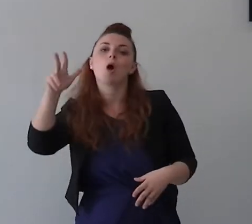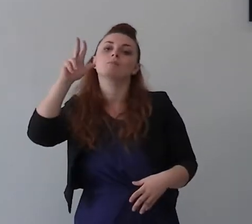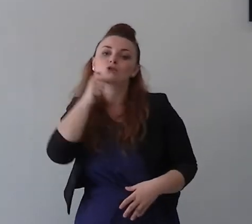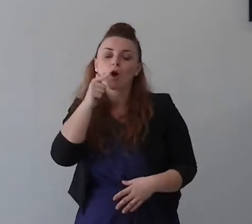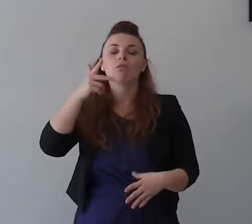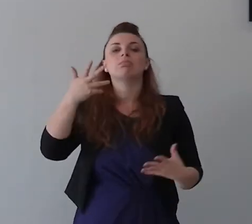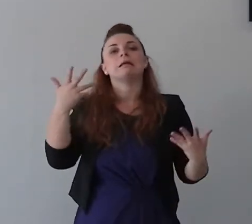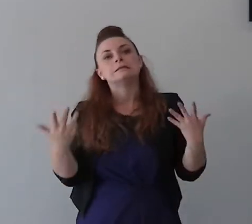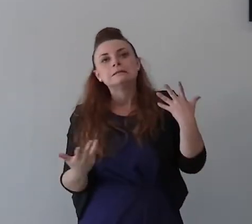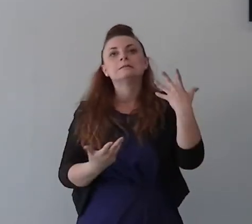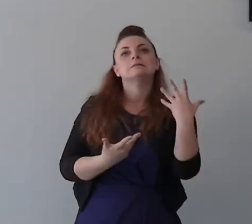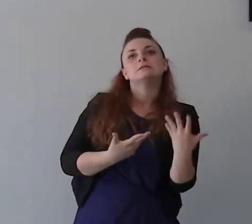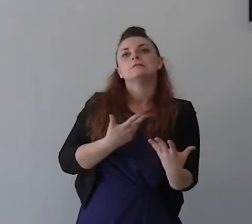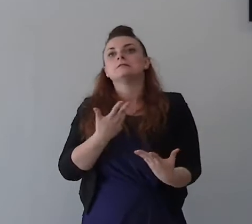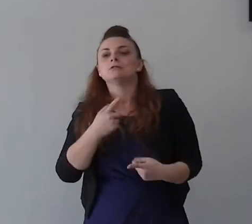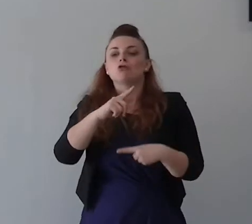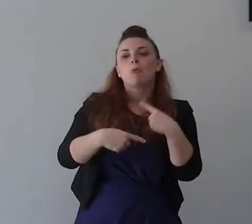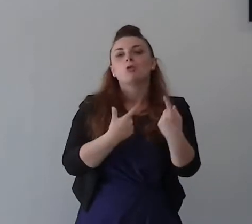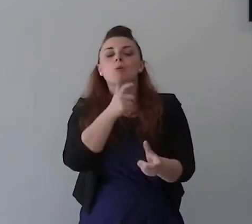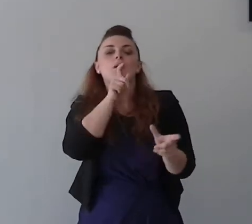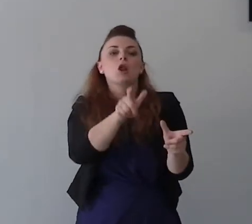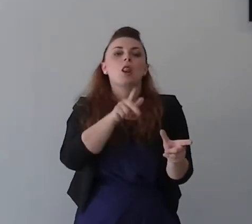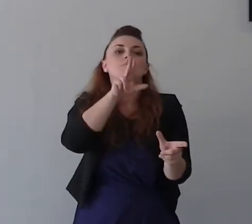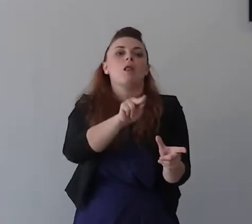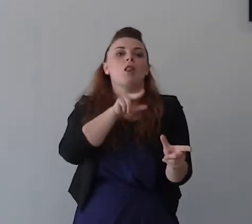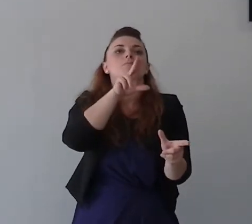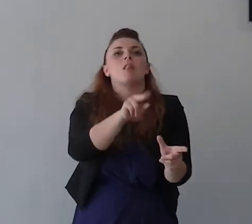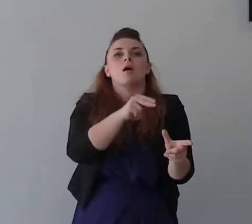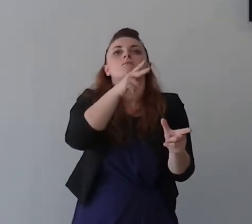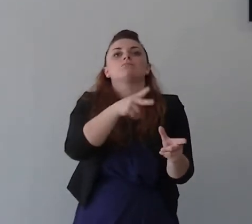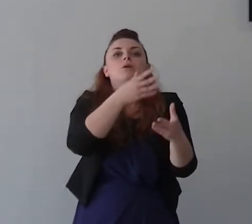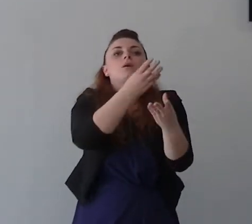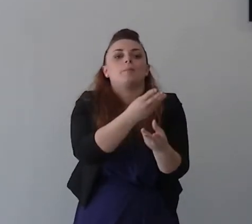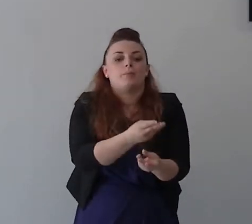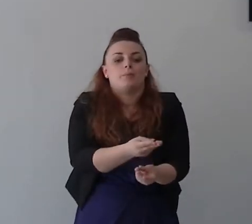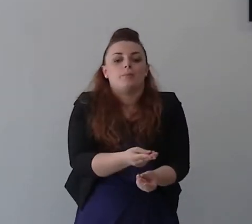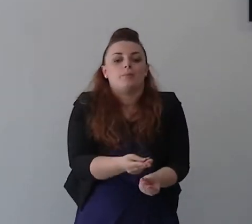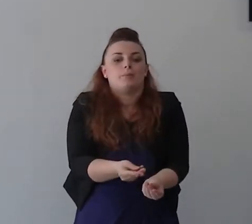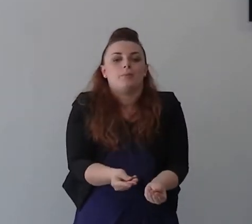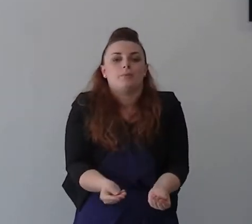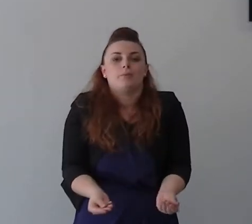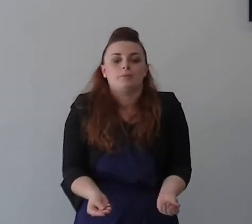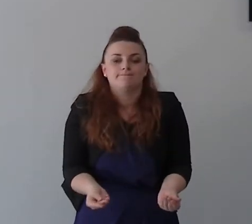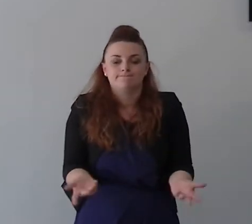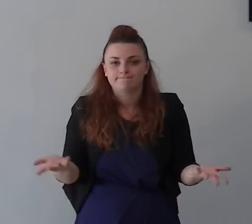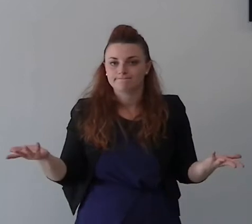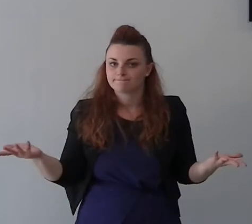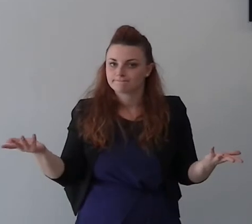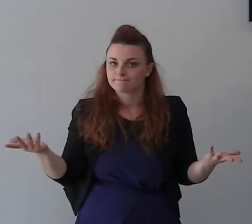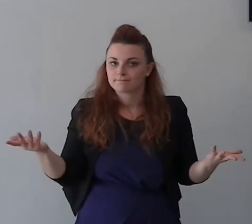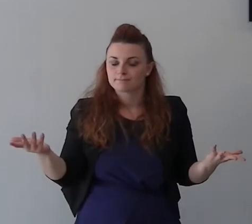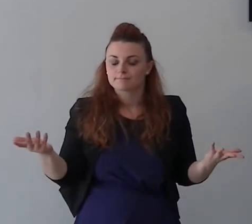dopo un po', le parole perdono peso, ci abituiamo alle parole. Le parole che un tempo